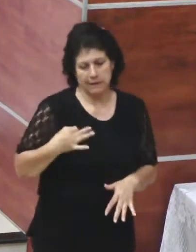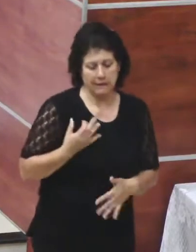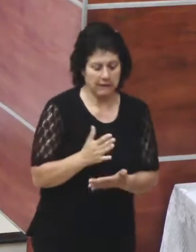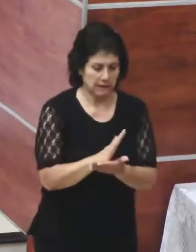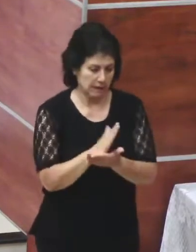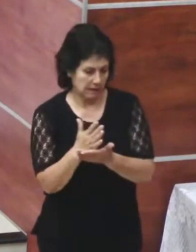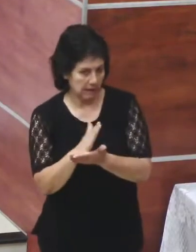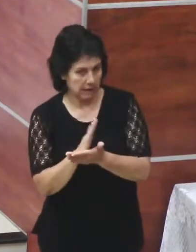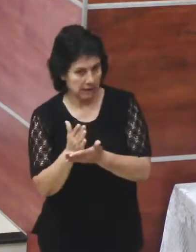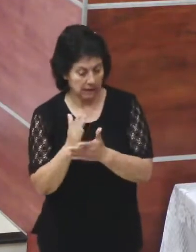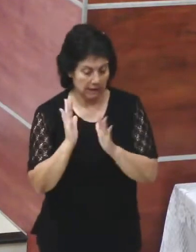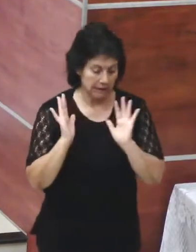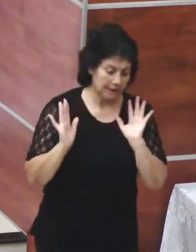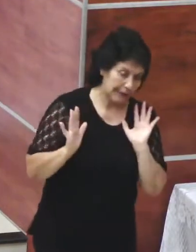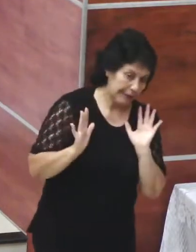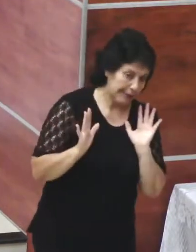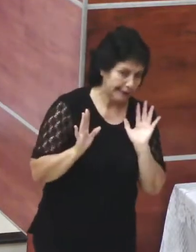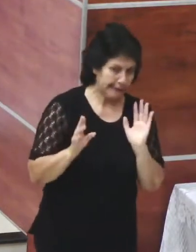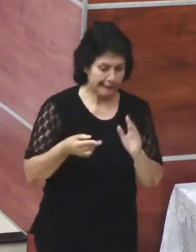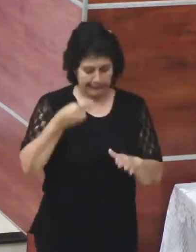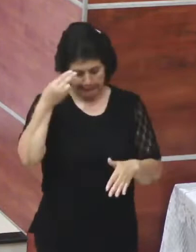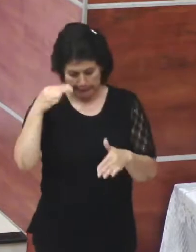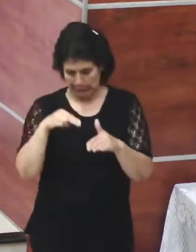Allí casi en terapia intensiva,